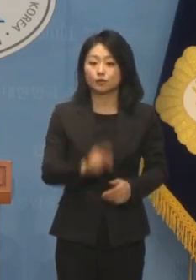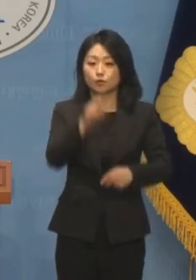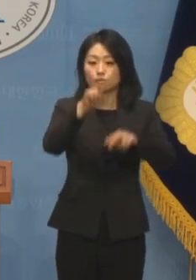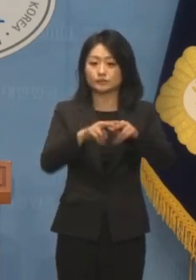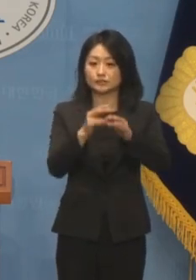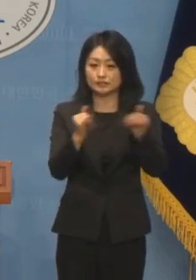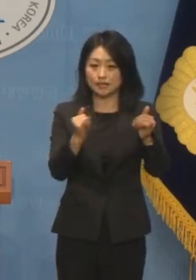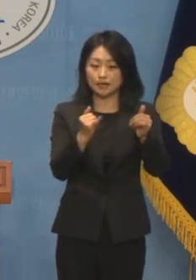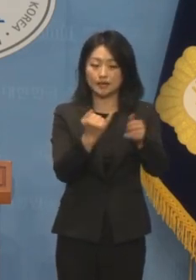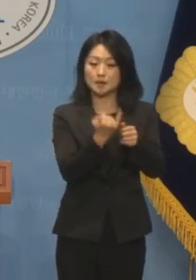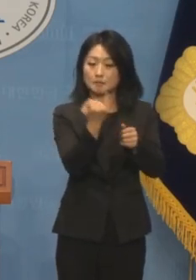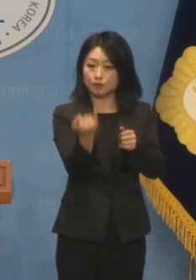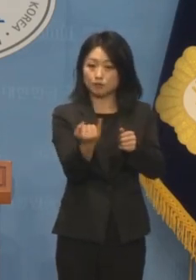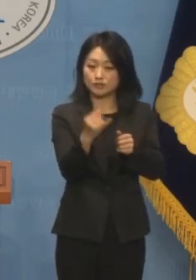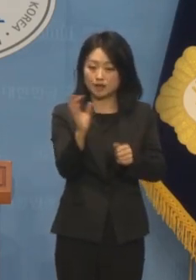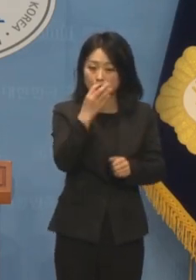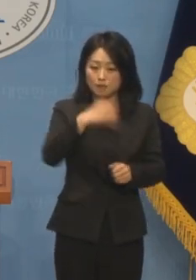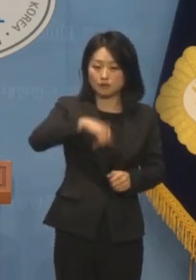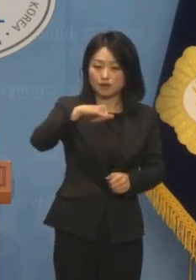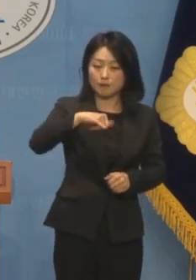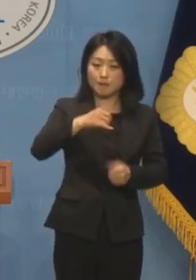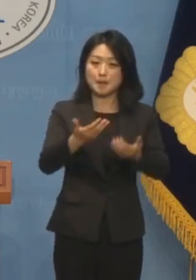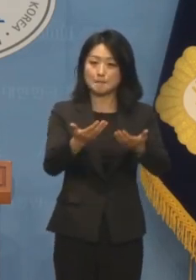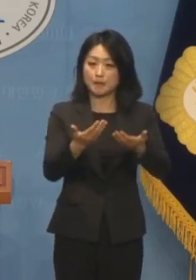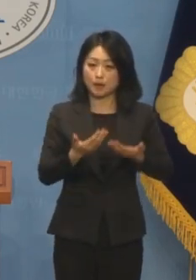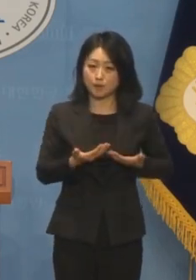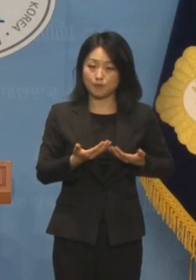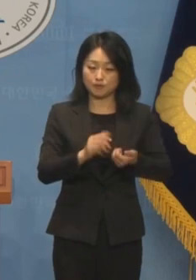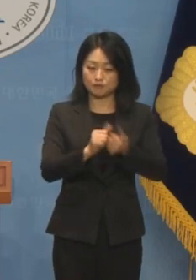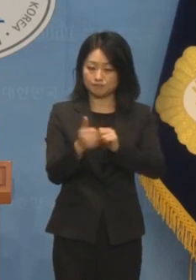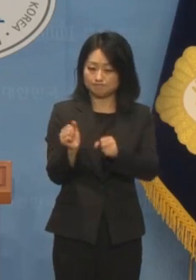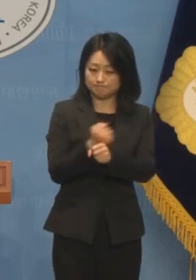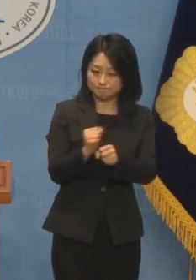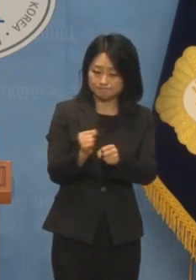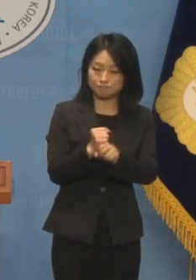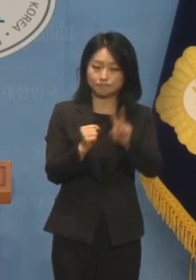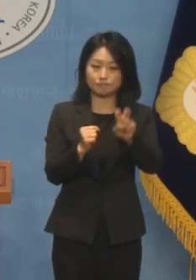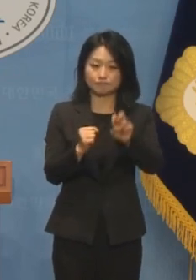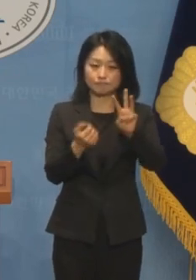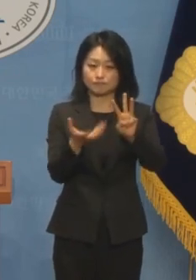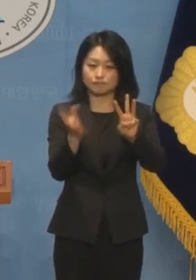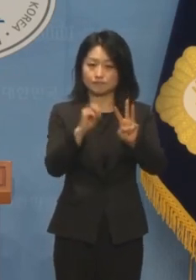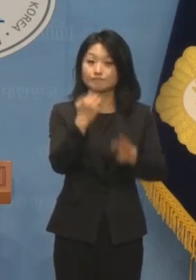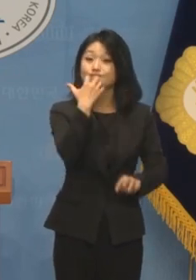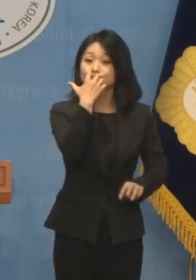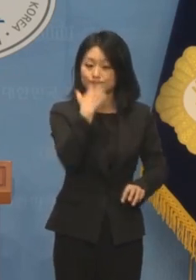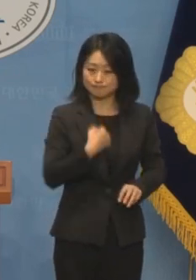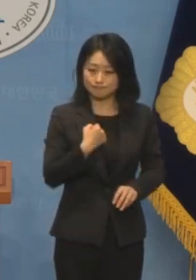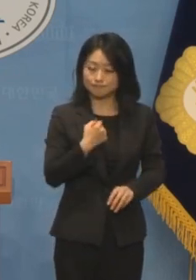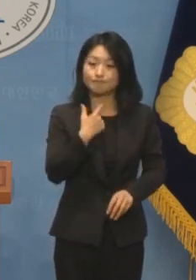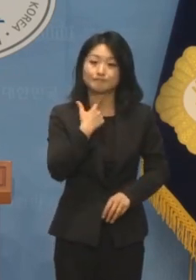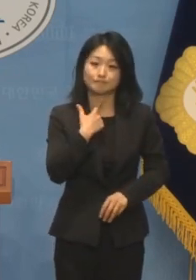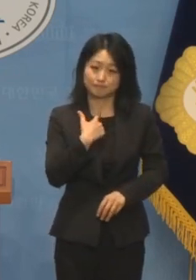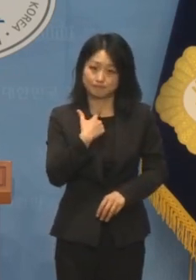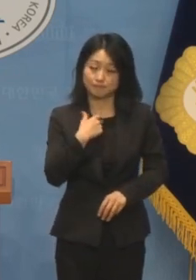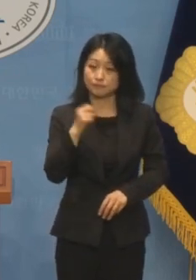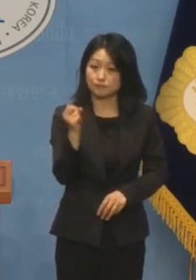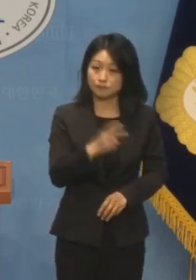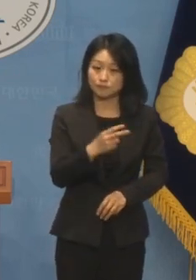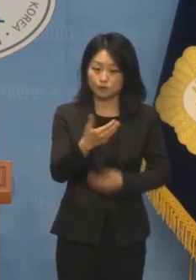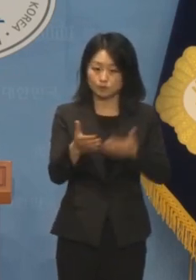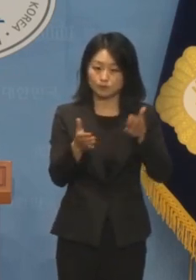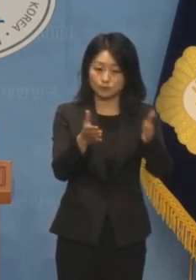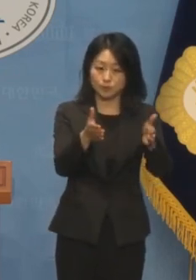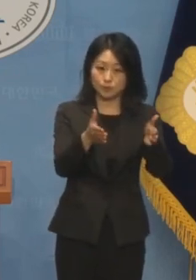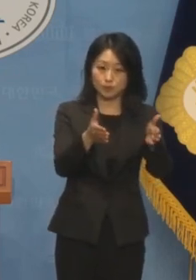고위공직자의 배우자가 명품백을 받아도 주가 조작으로 23억 원의 수익을 올려도